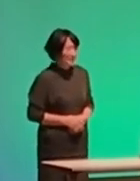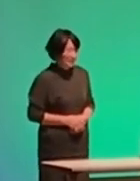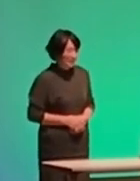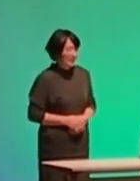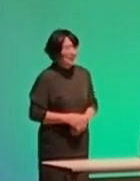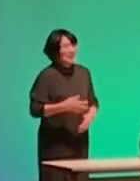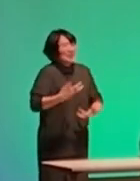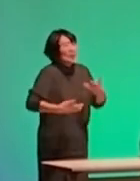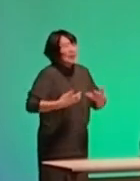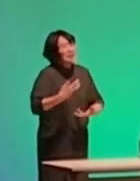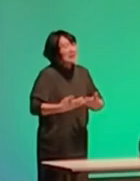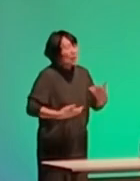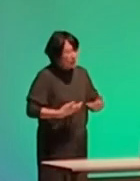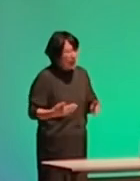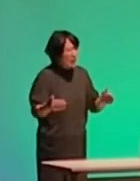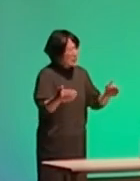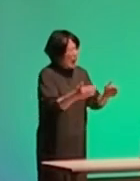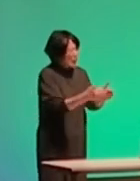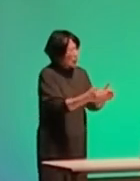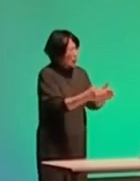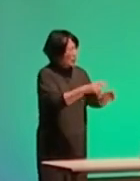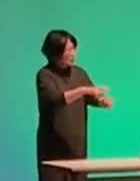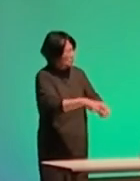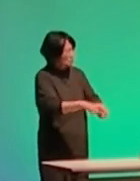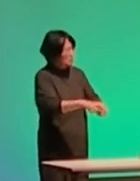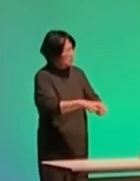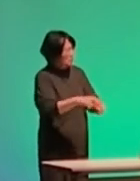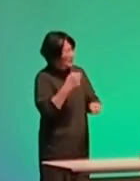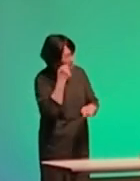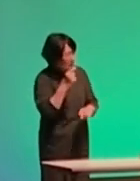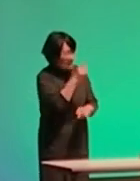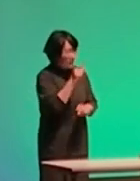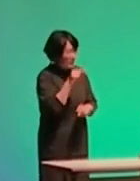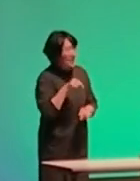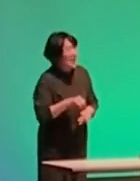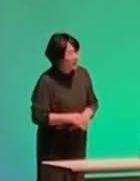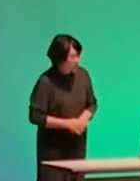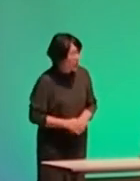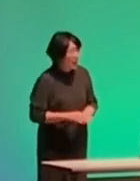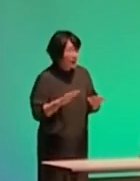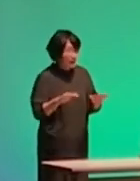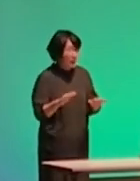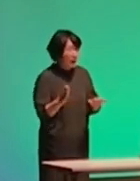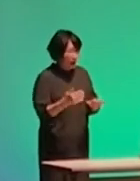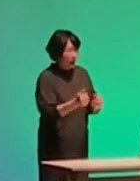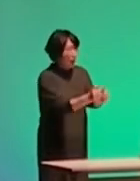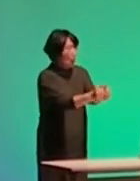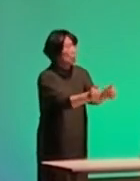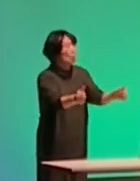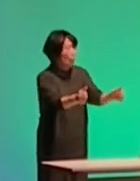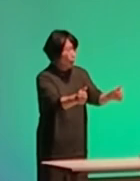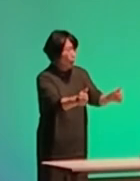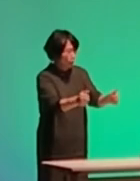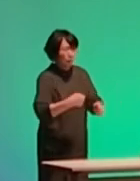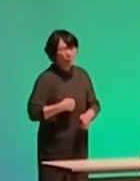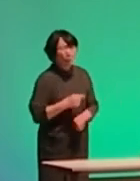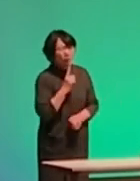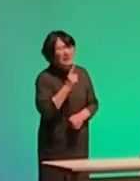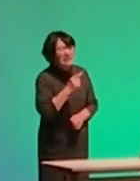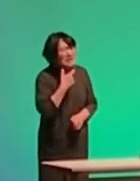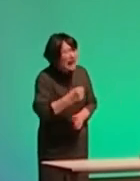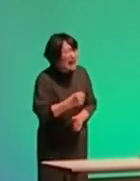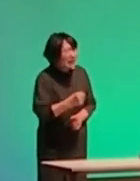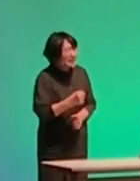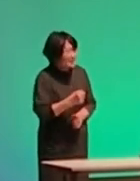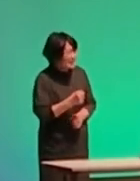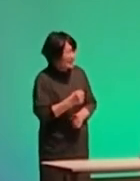変ご多忙なんで、あの最後までちょっといていただけないとかと思いますので、ここらで、男の自分にも言わせろという一